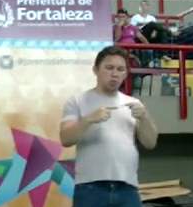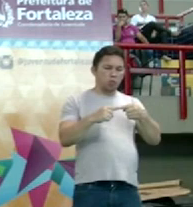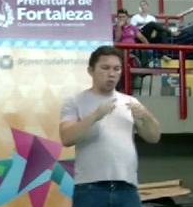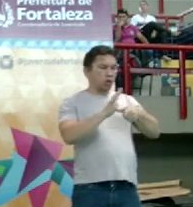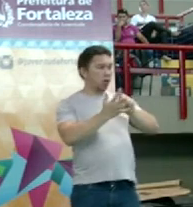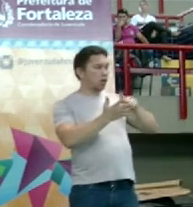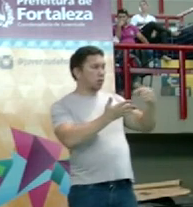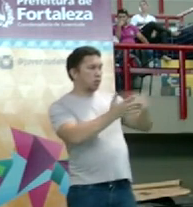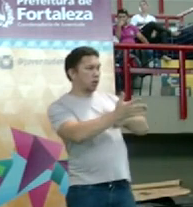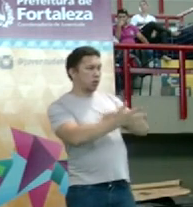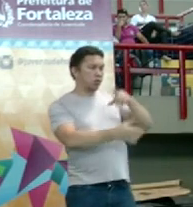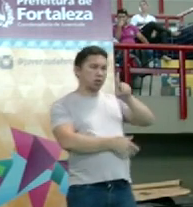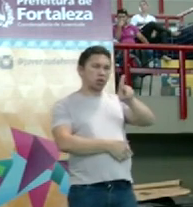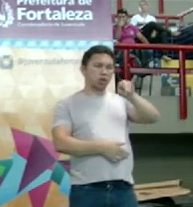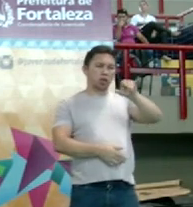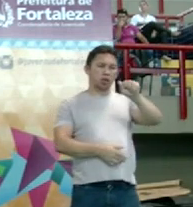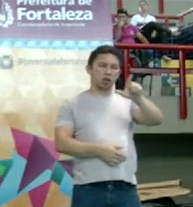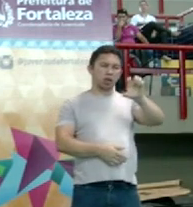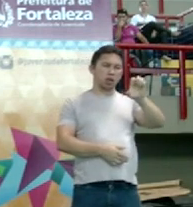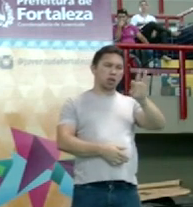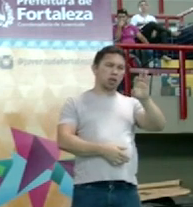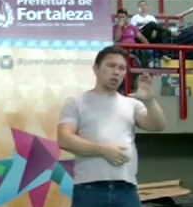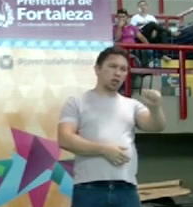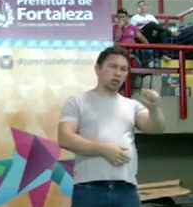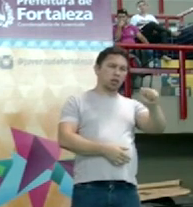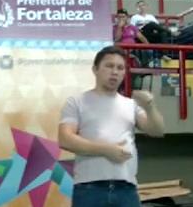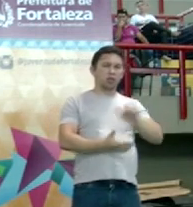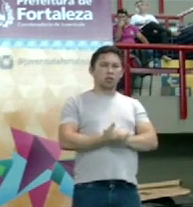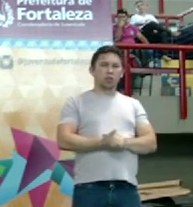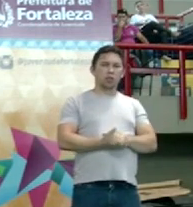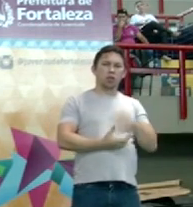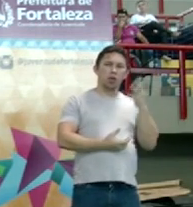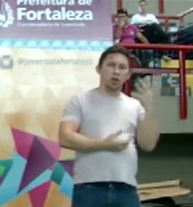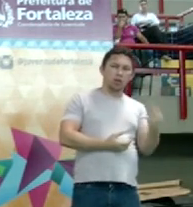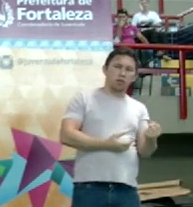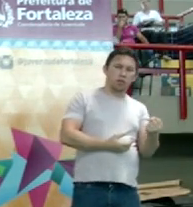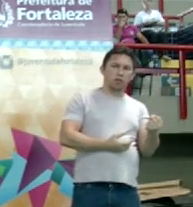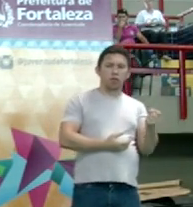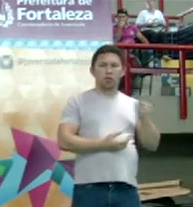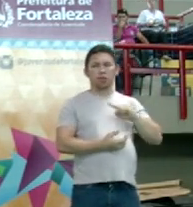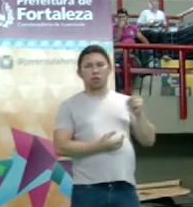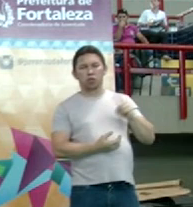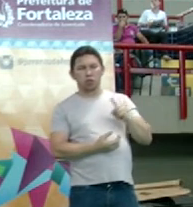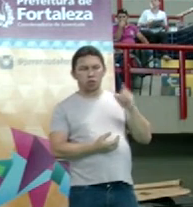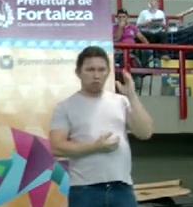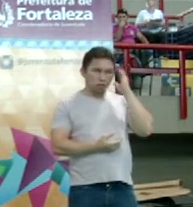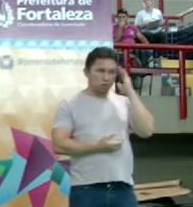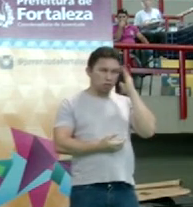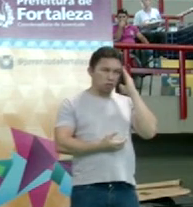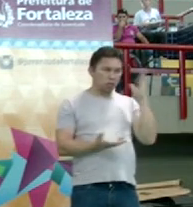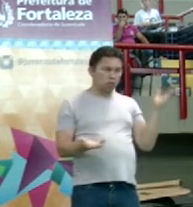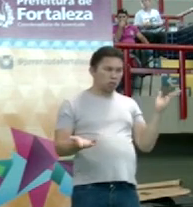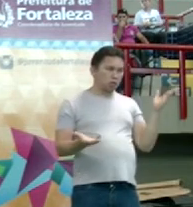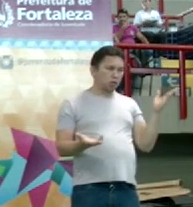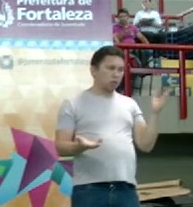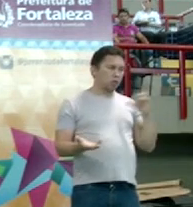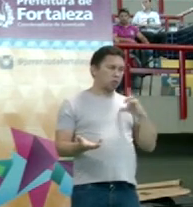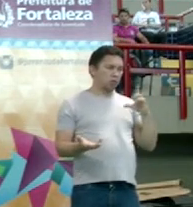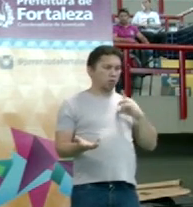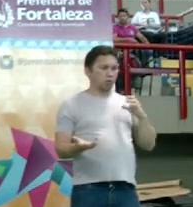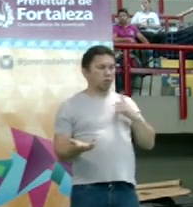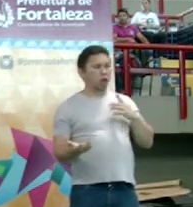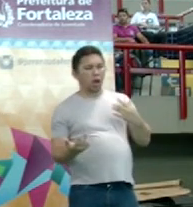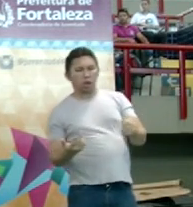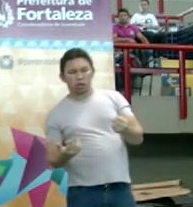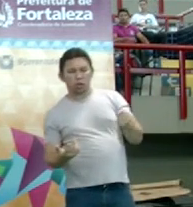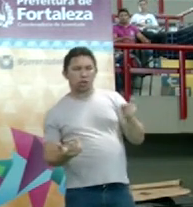aluno me fez. No Enem, você tem que ser a favor ou contra. Tá? Você não pode ter essa dialética, uma